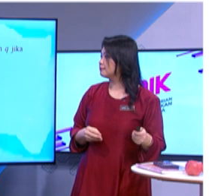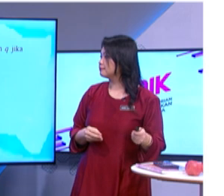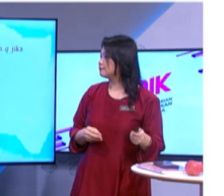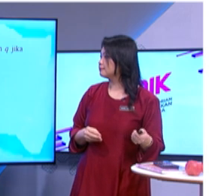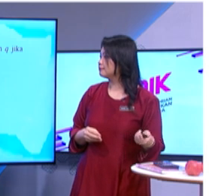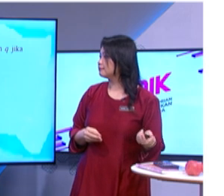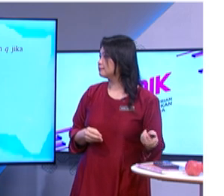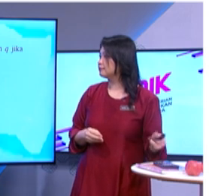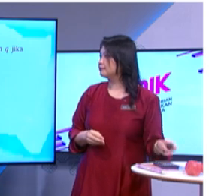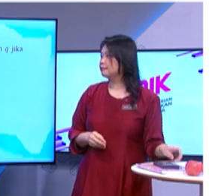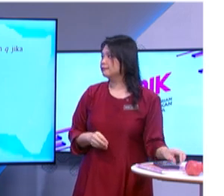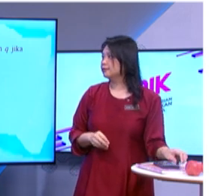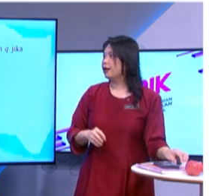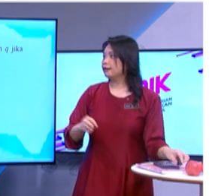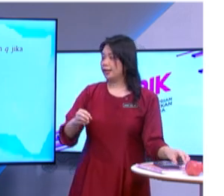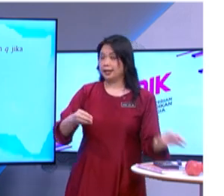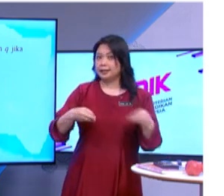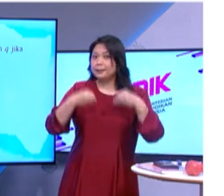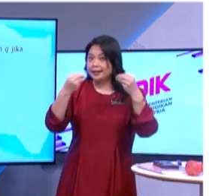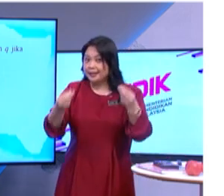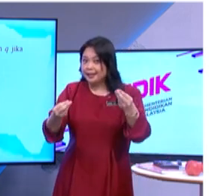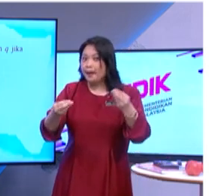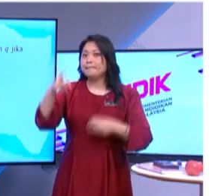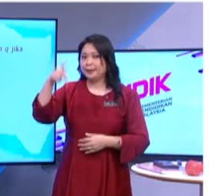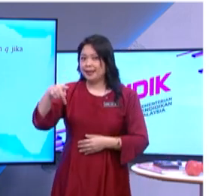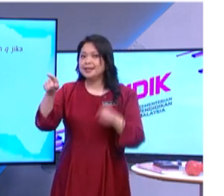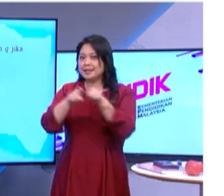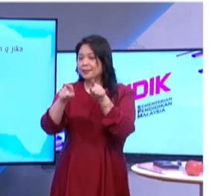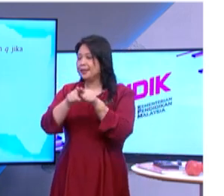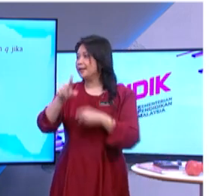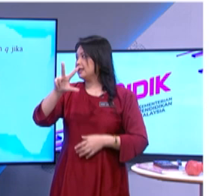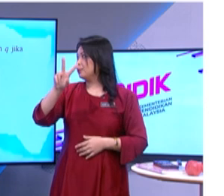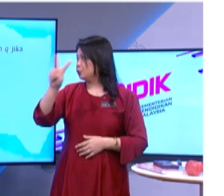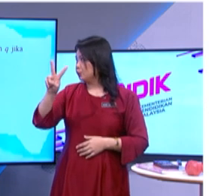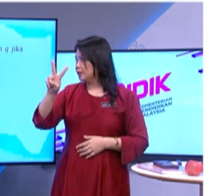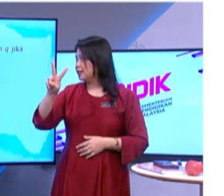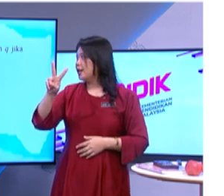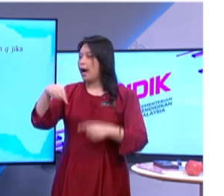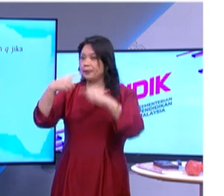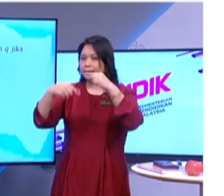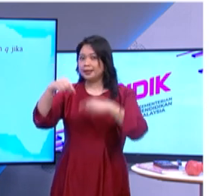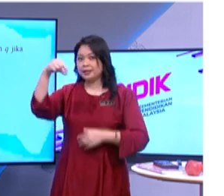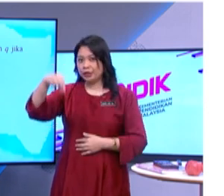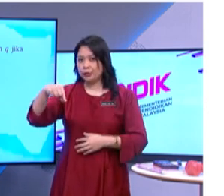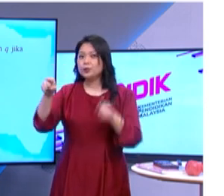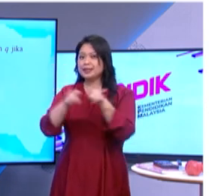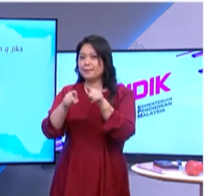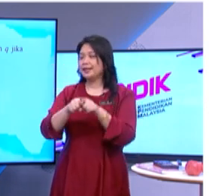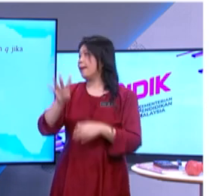Hai Spike diberi Q = 32 api bila Q =